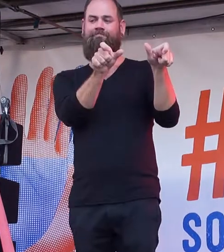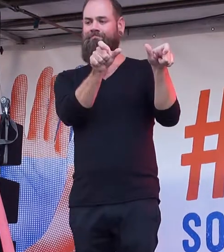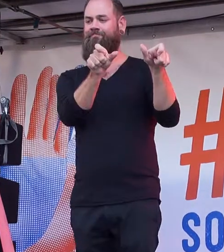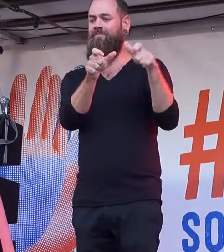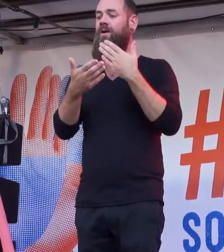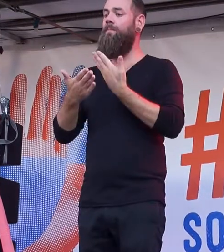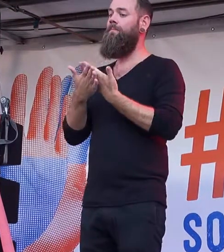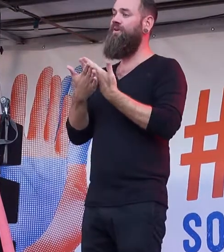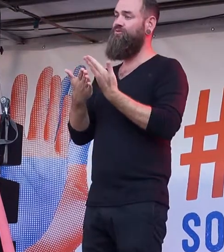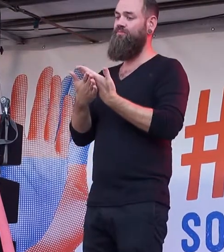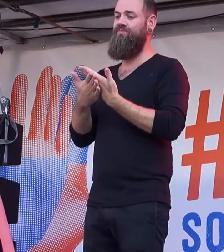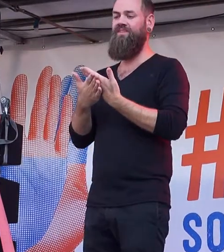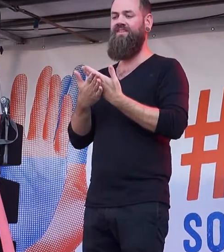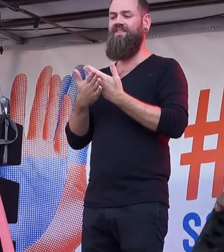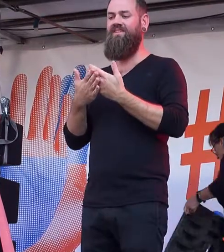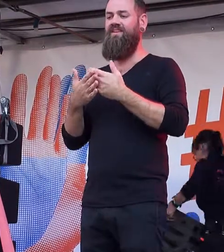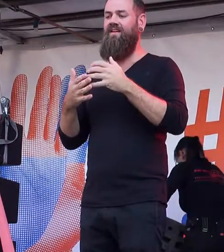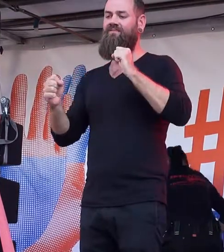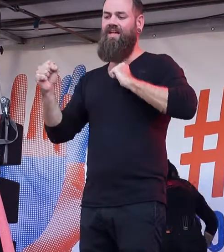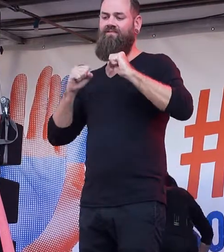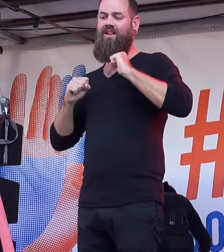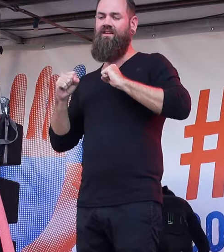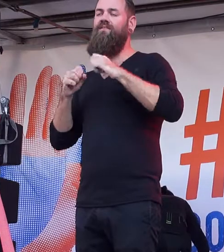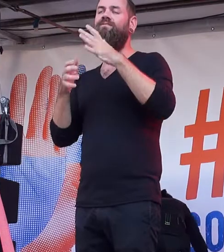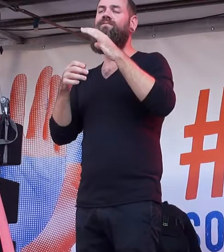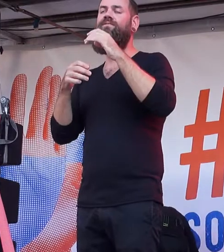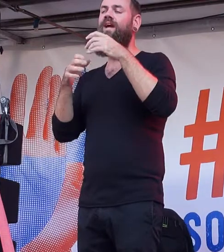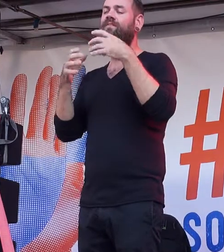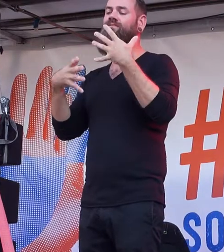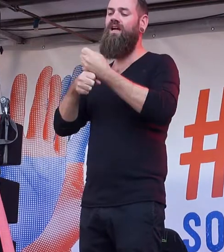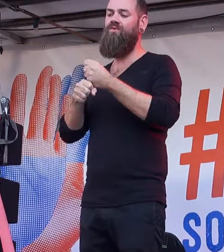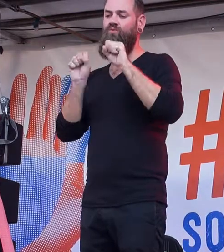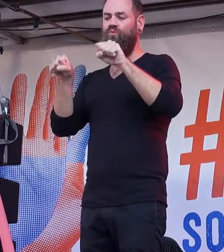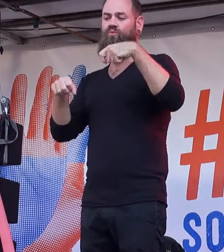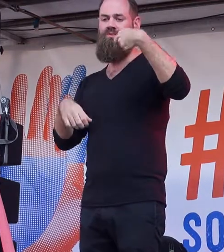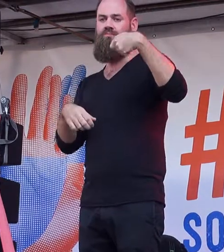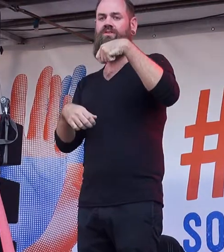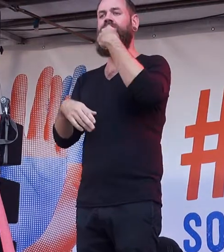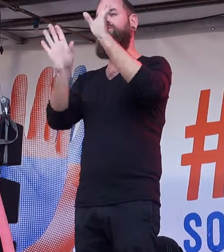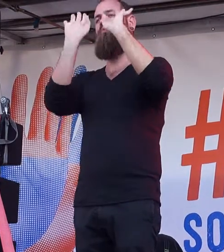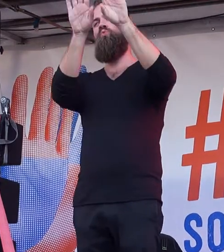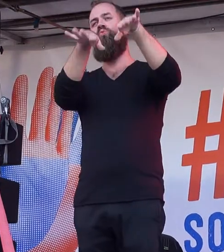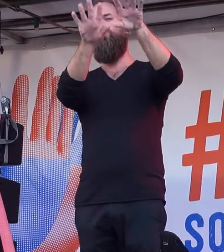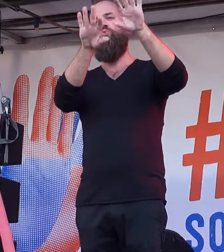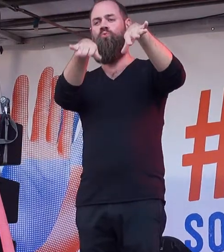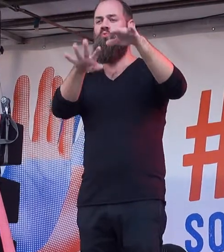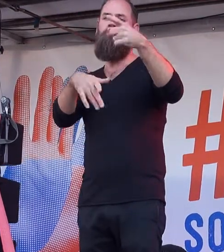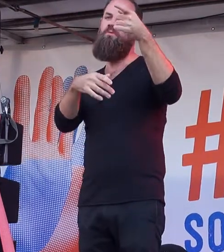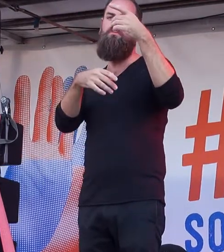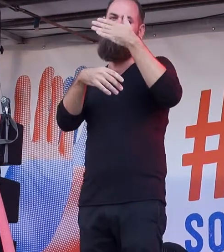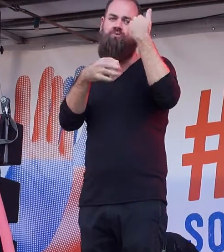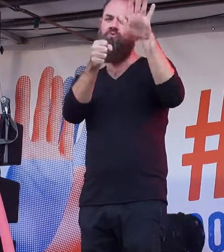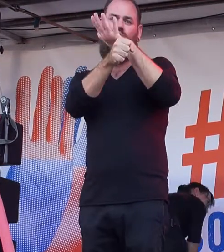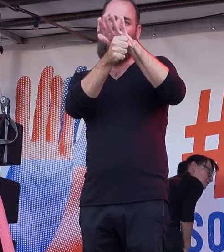dies verneint, statt dagegen vorzugehen. Wir erleben einen Innenminister, für den Migration die Mutter aller Probleme